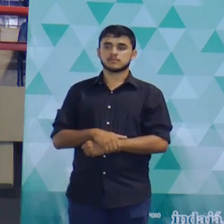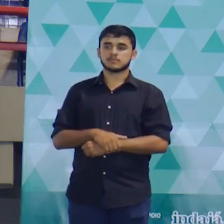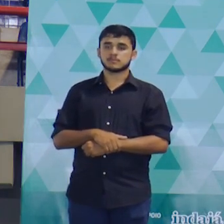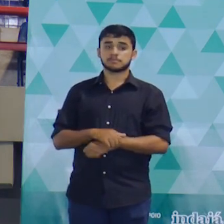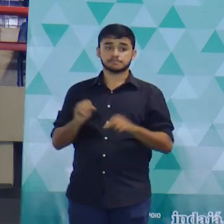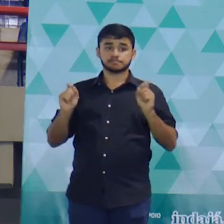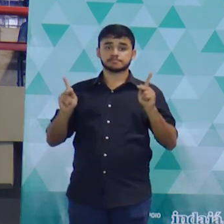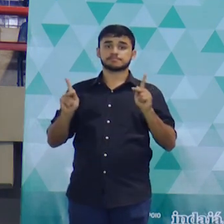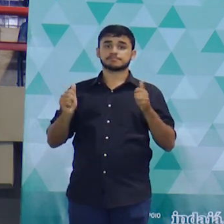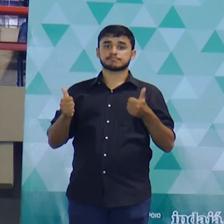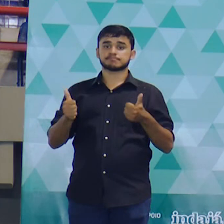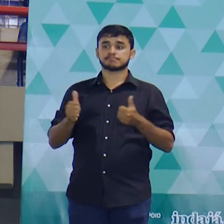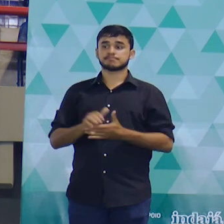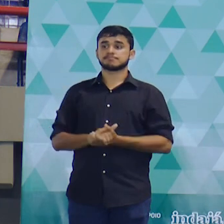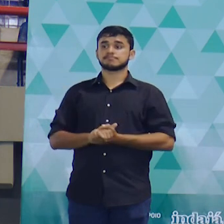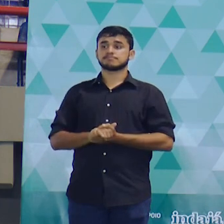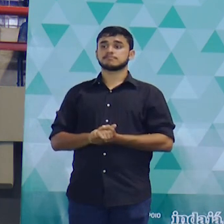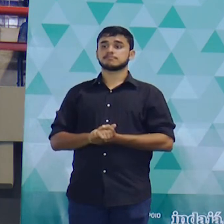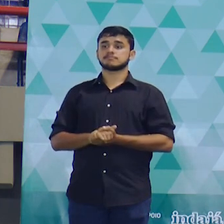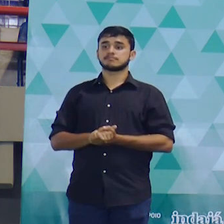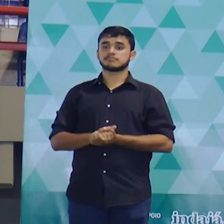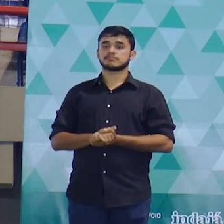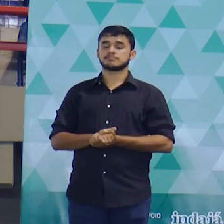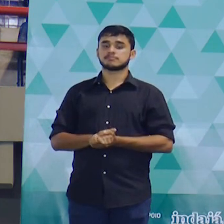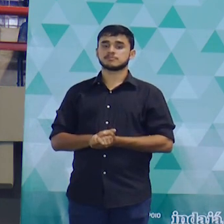Ok, pessoal?